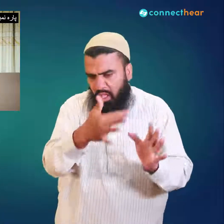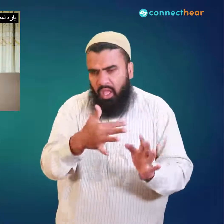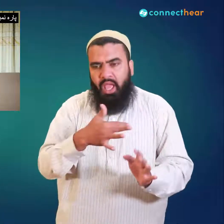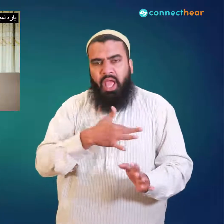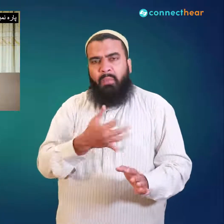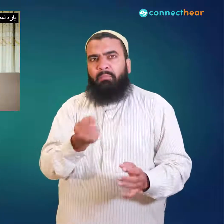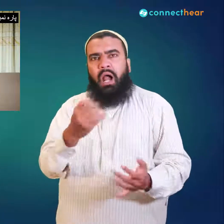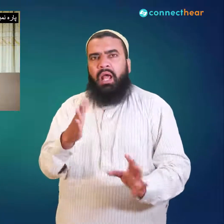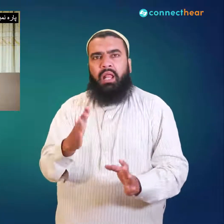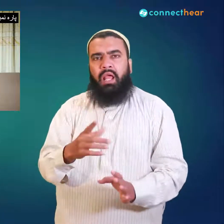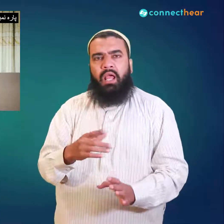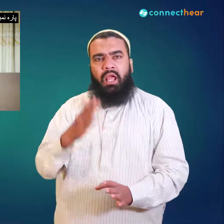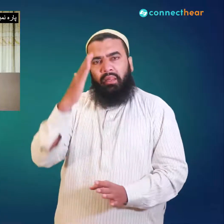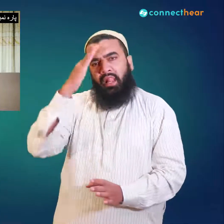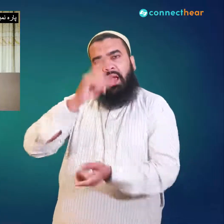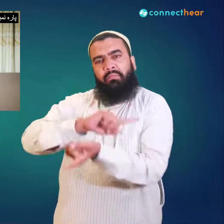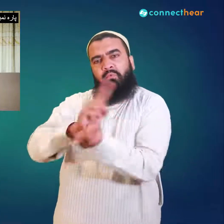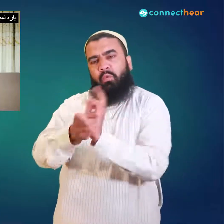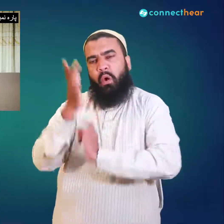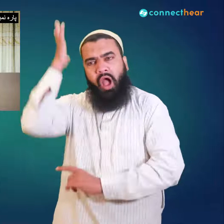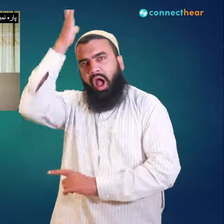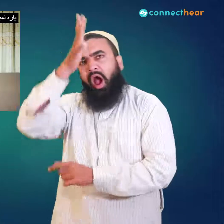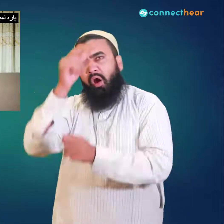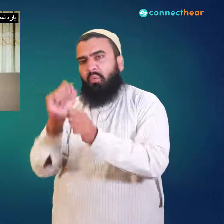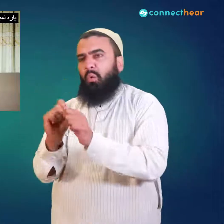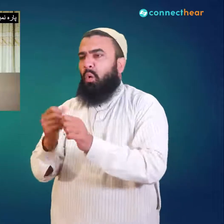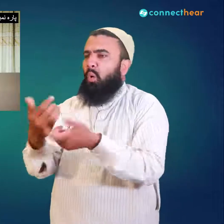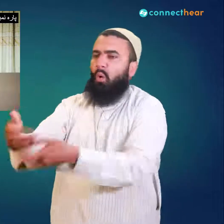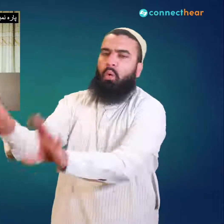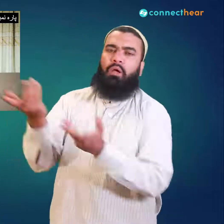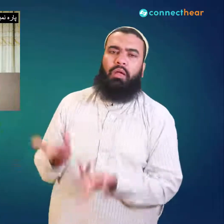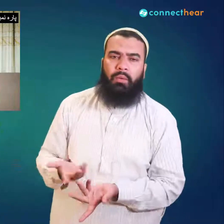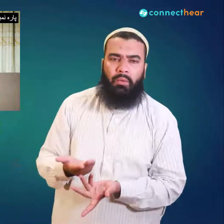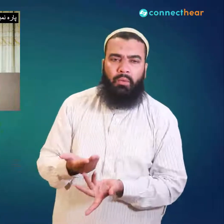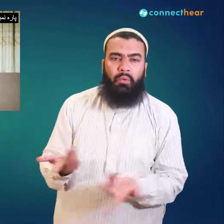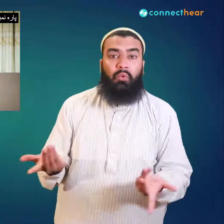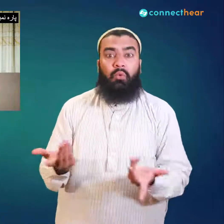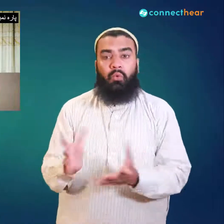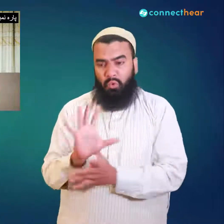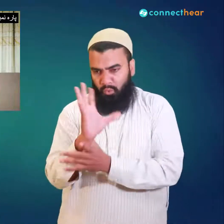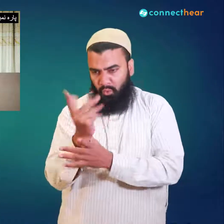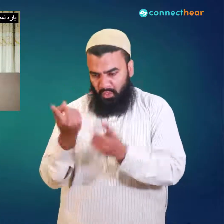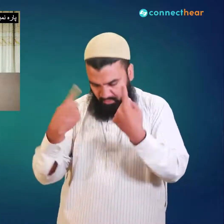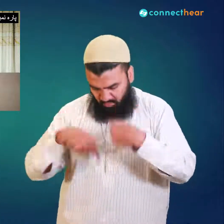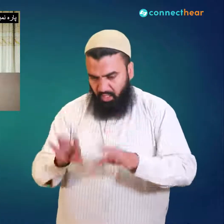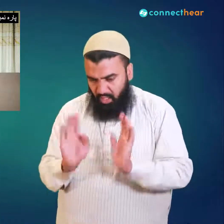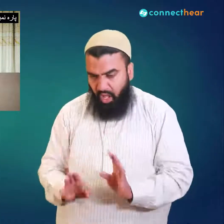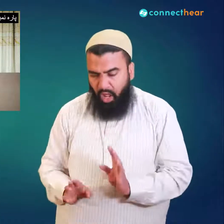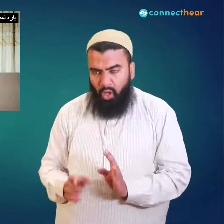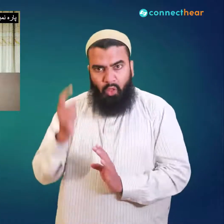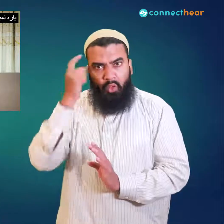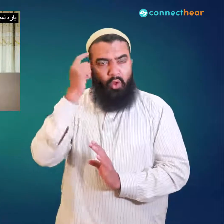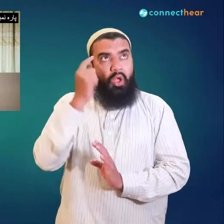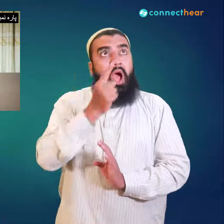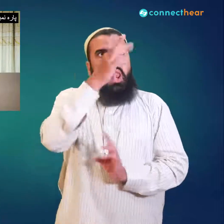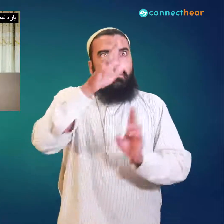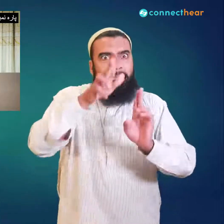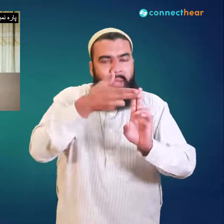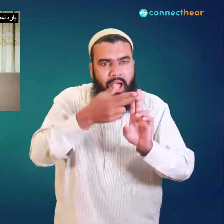گار۔ اور فرمایا کہ یہ کیوں ہو رہا ہے کہ وَرَضُوا بِالْحَيَاةِ الدُّنْيَا